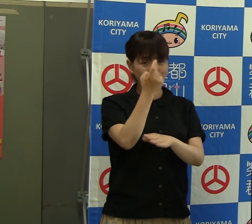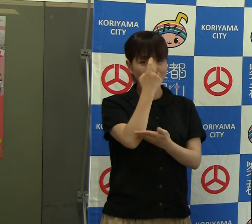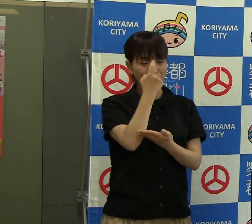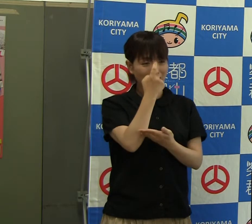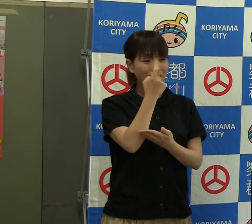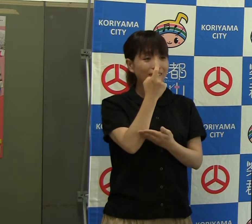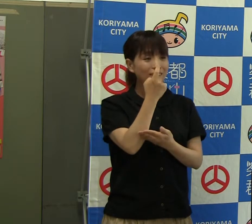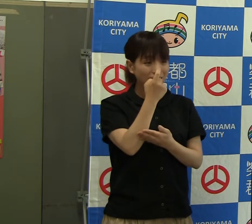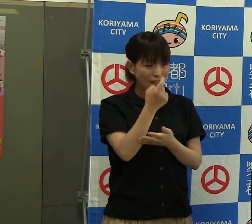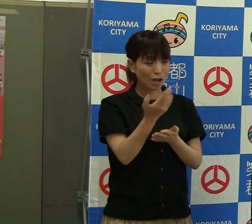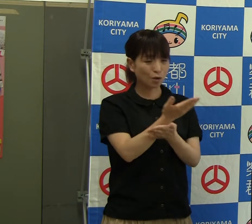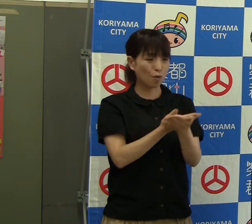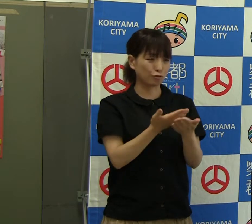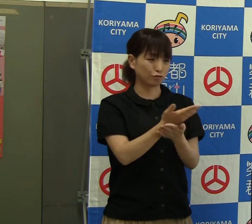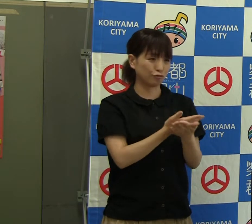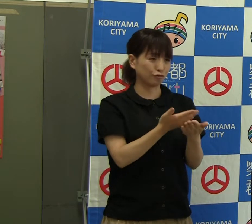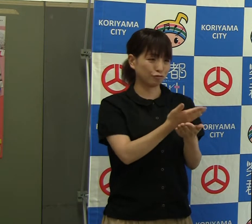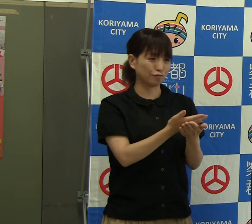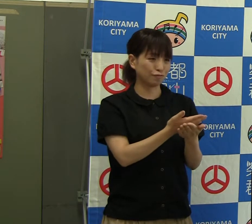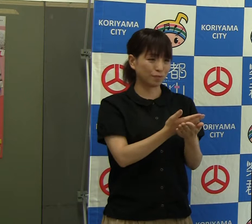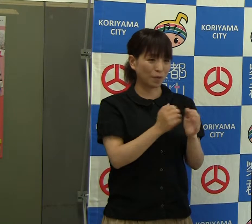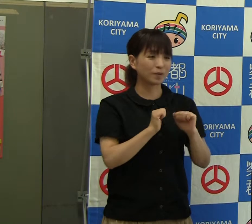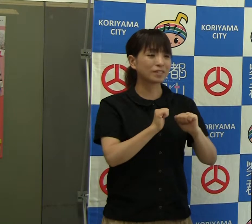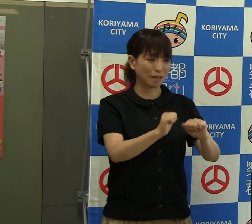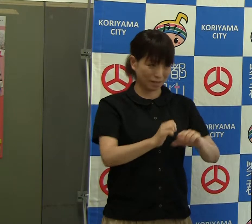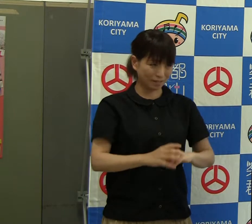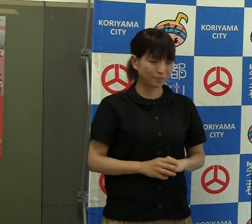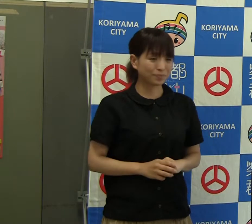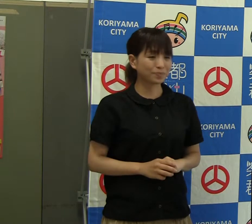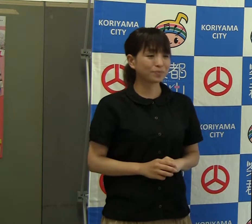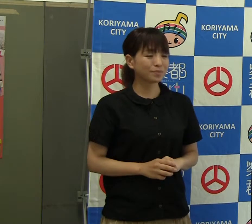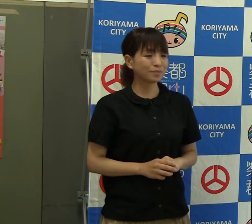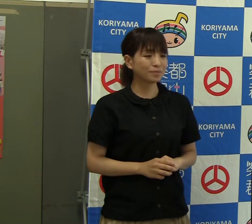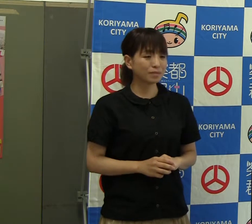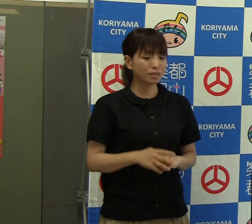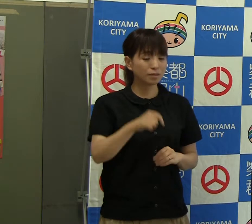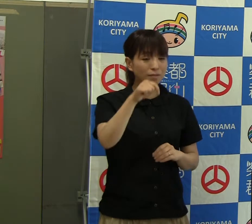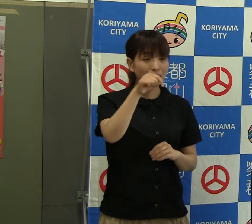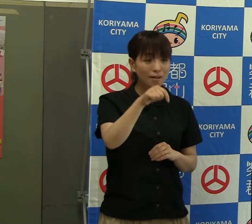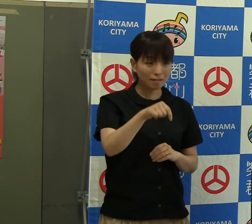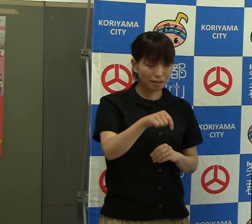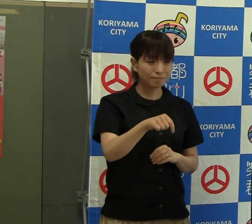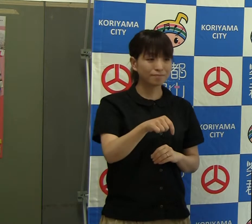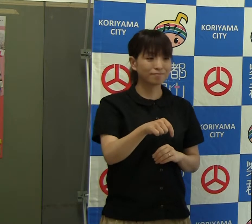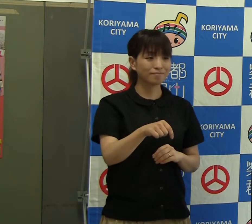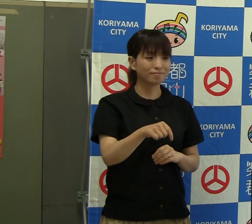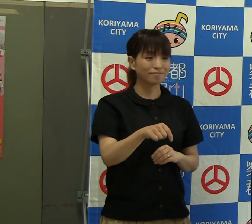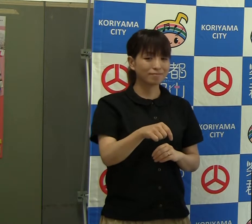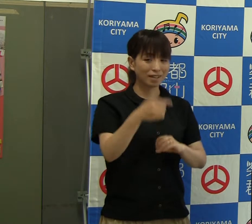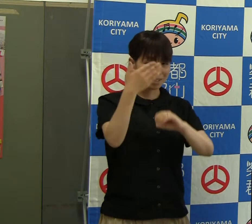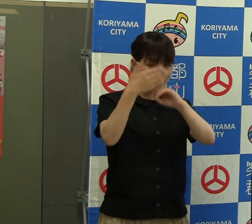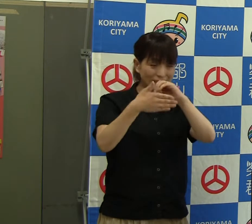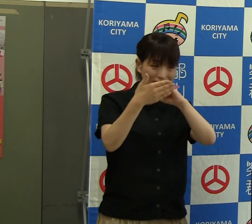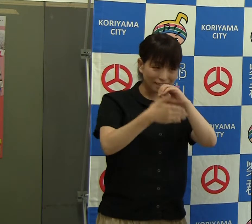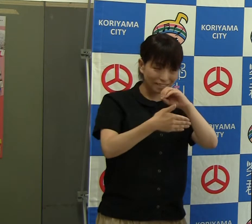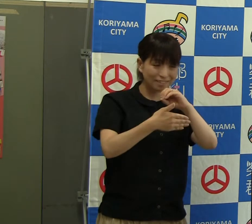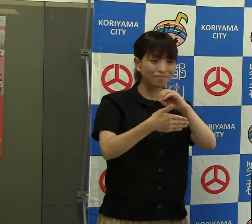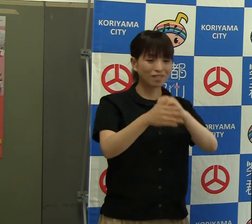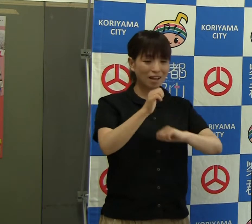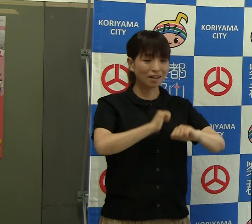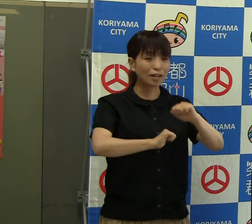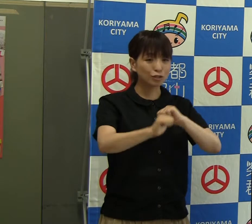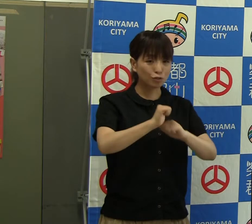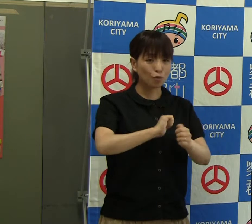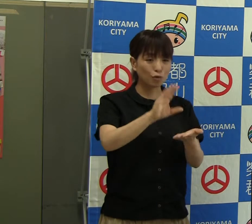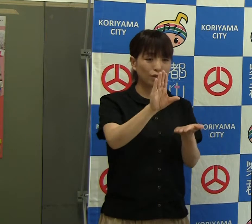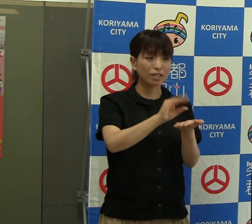フォト交流やフィールドワークを実施いたしまして、でこの中で生み出されました写真や活動